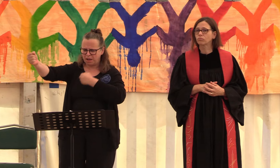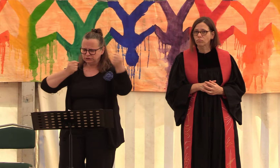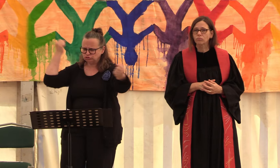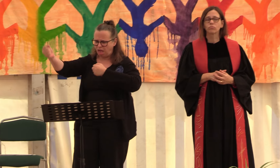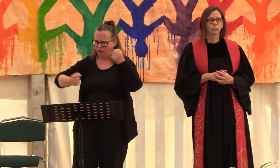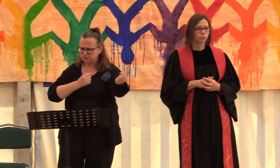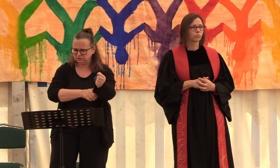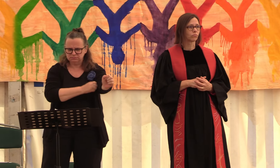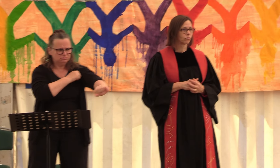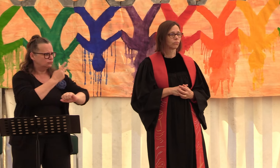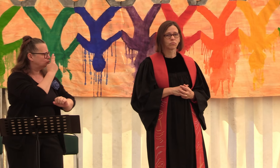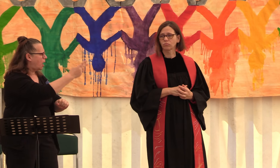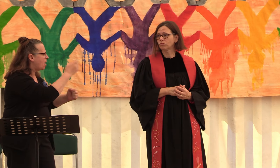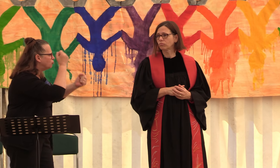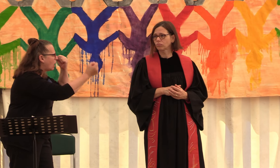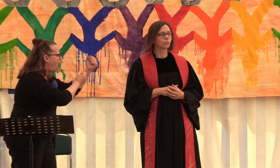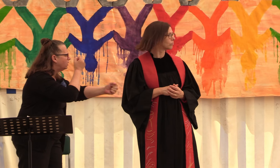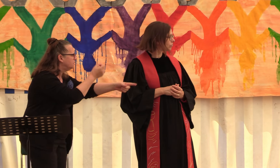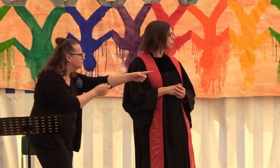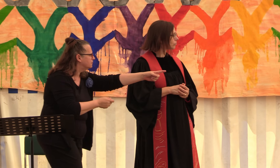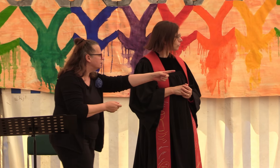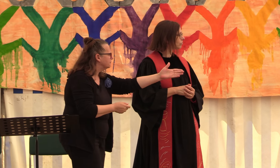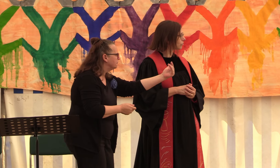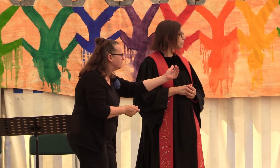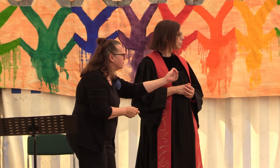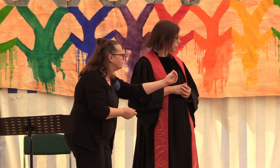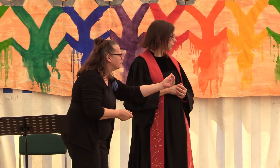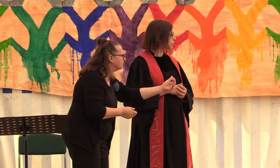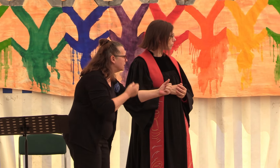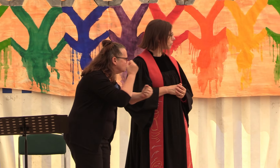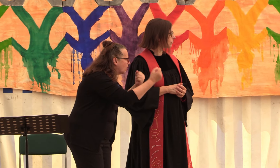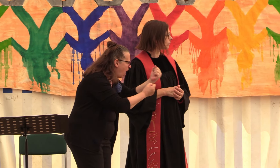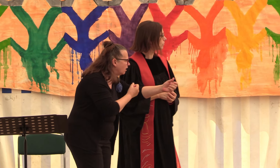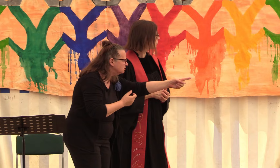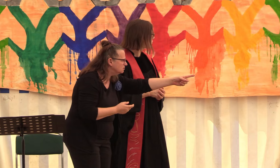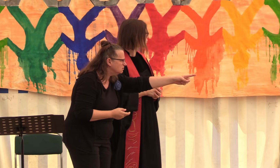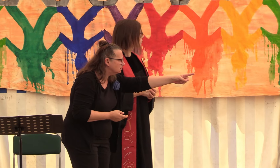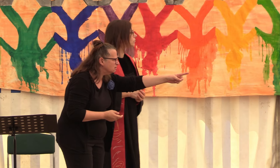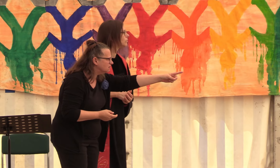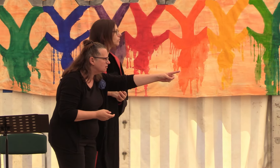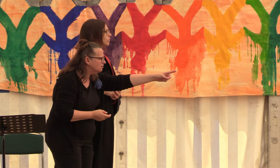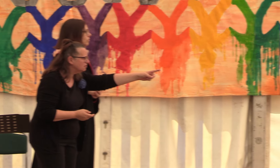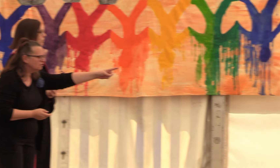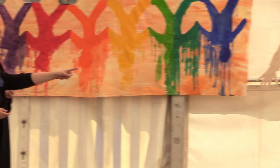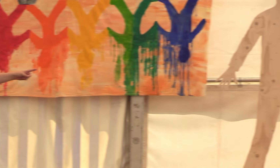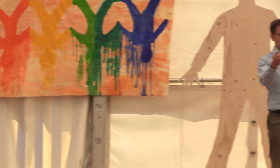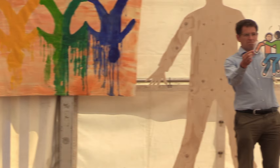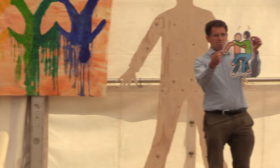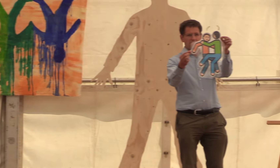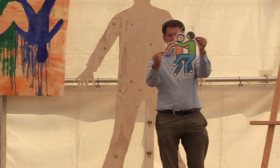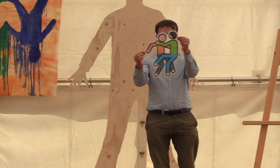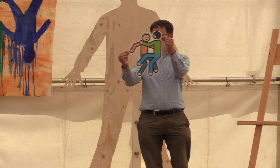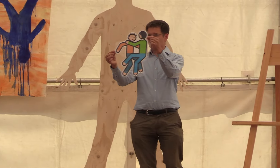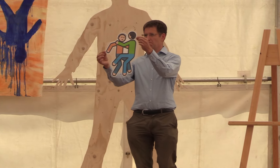Und Menschen machen Fehler. Zum Beispiel, wenn man jemanden schlägt oder sich schlägt.